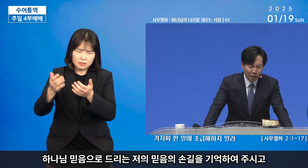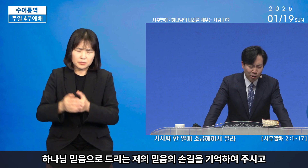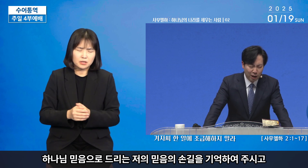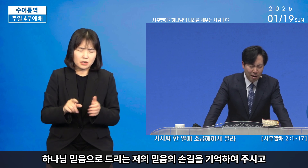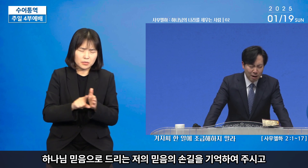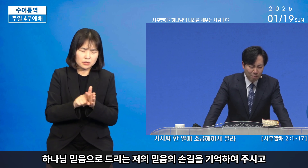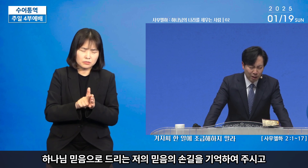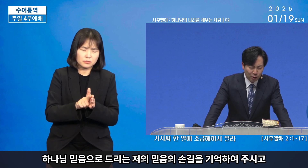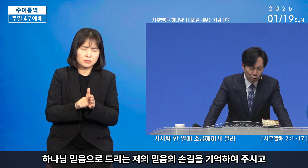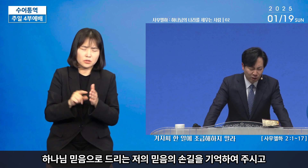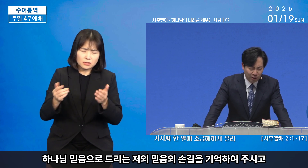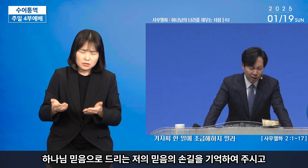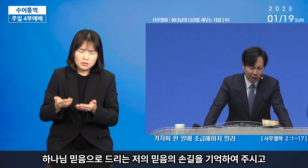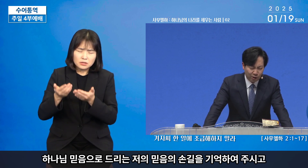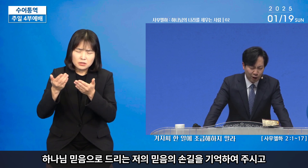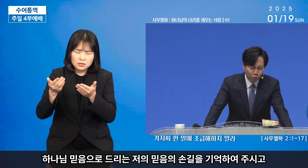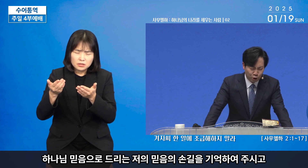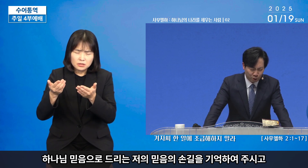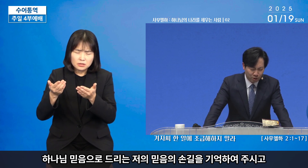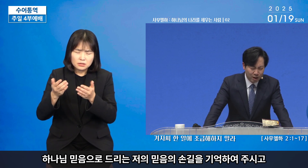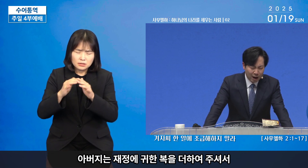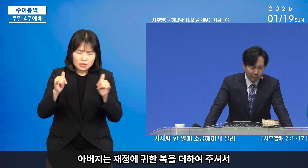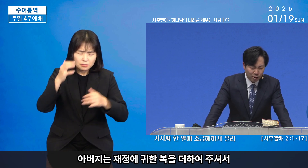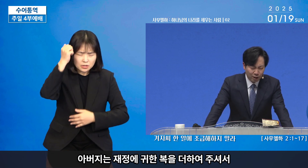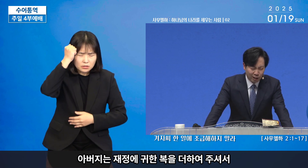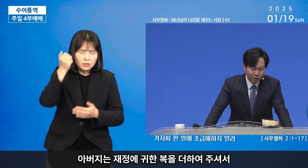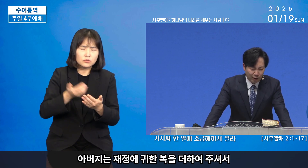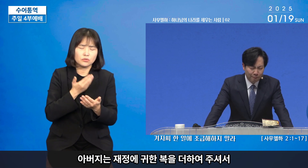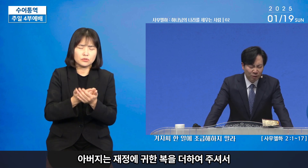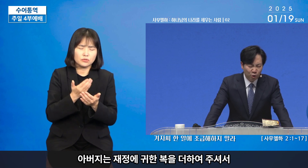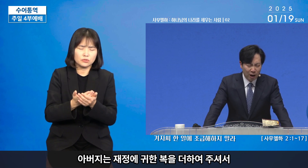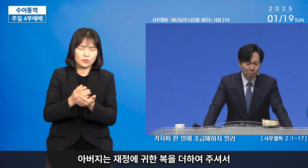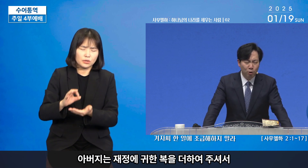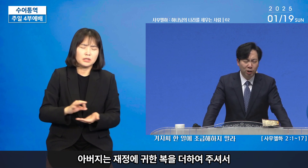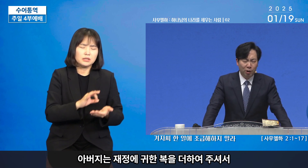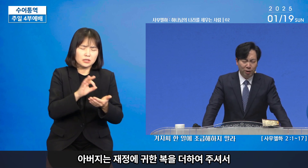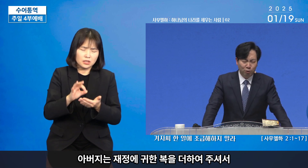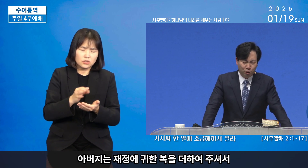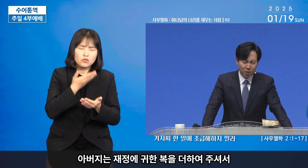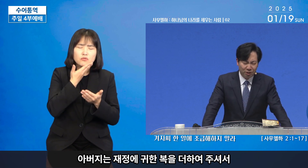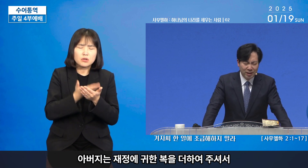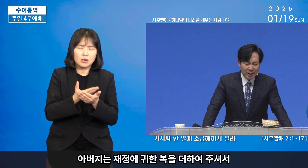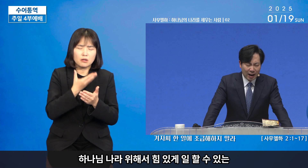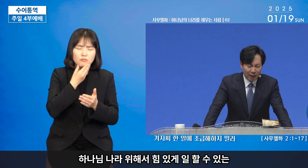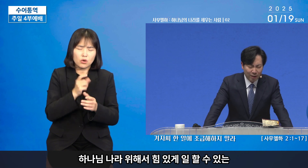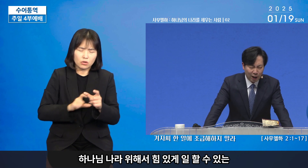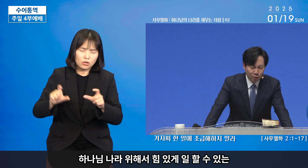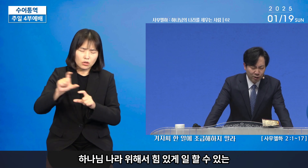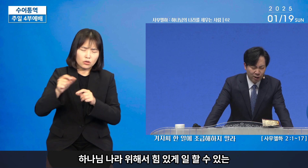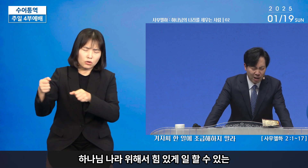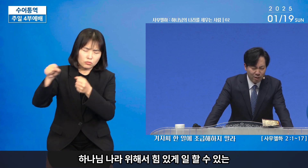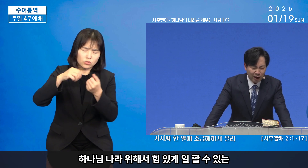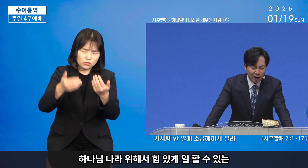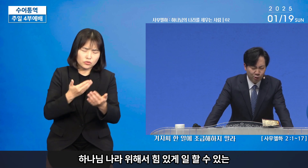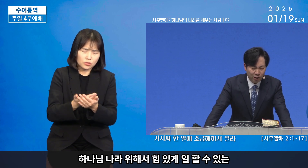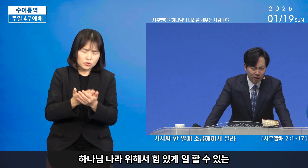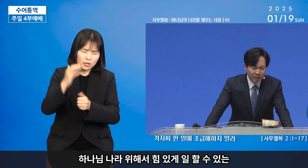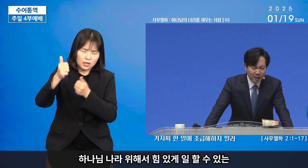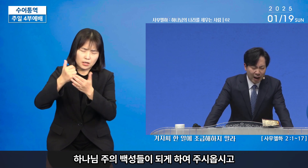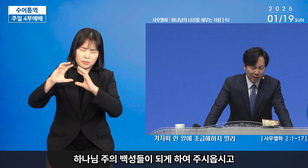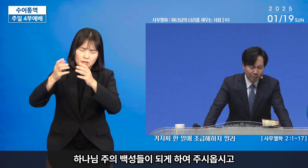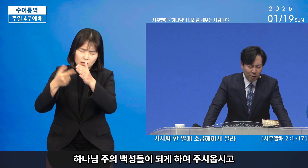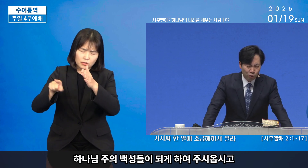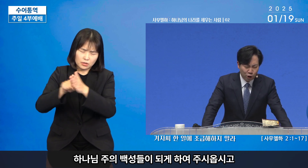믿음으로 드리는 저의 믿음의 손길을 기억하여 주시고 아버지 하나님, 재정에 귀한 복을 더하여 주셔서 하나님 나라 위에서 힘있게 일할 수